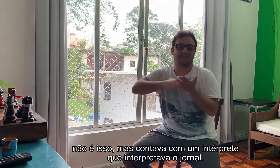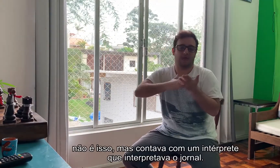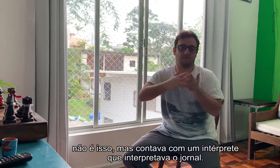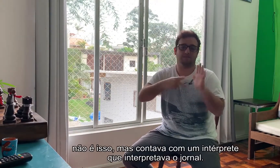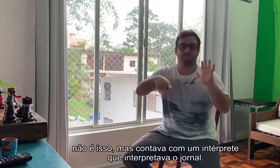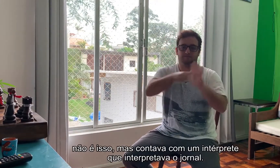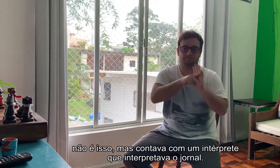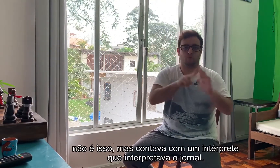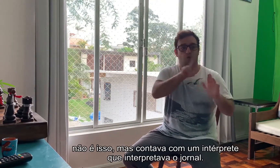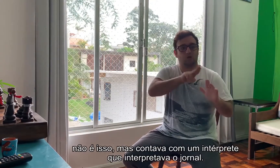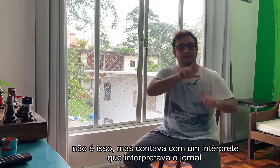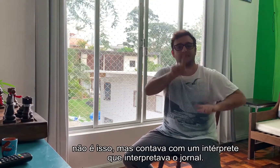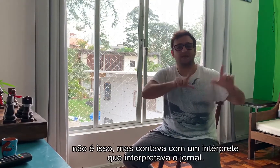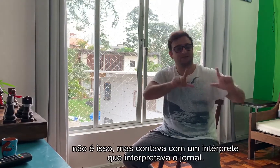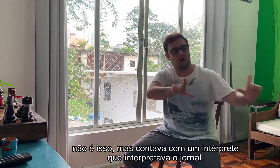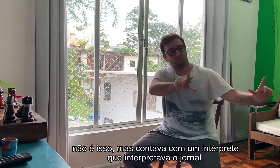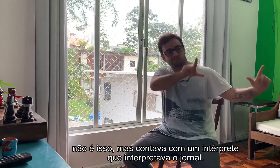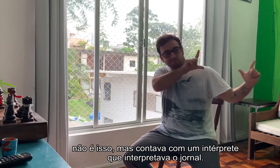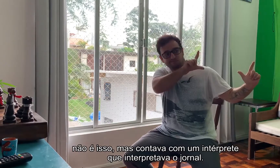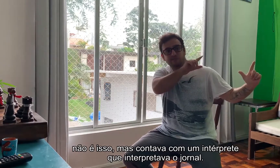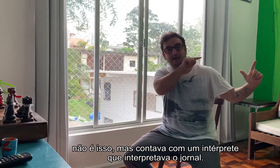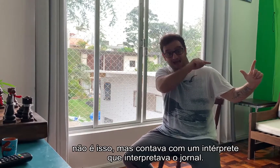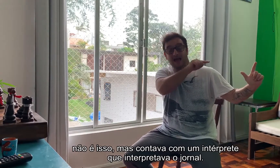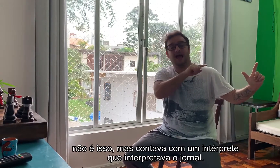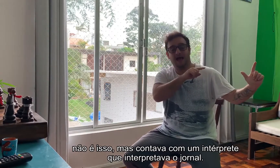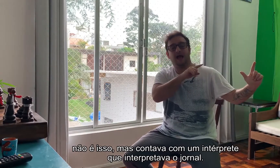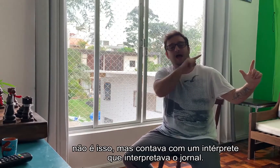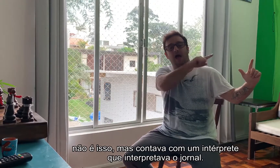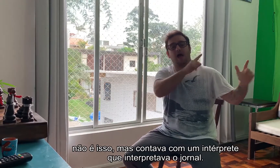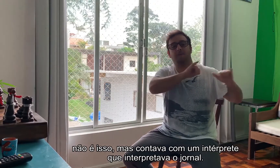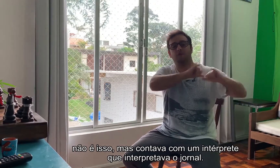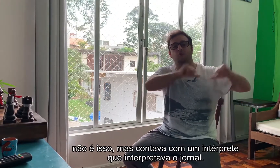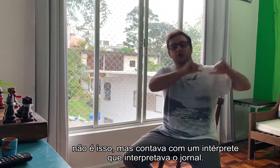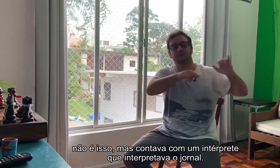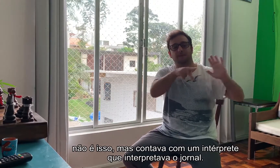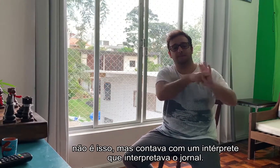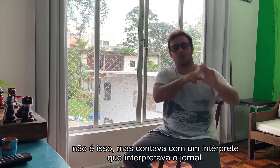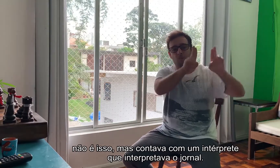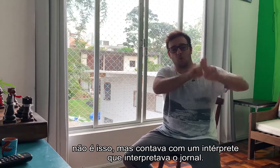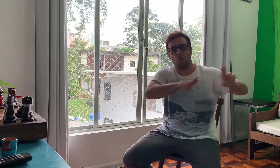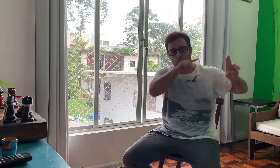e não é isso mas contava com o intérprete que interpretava o jornal